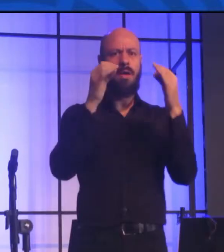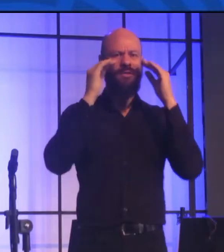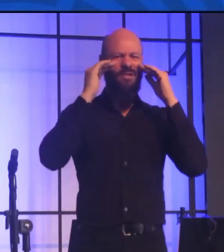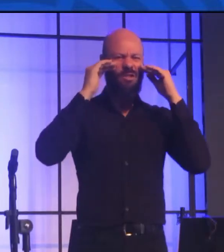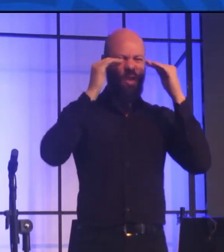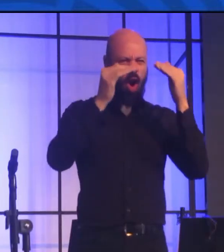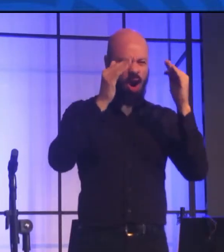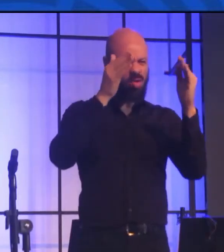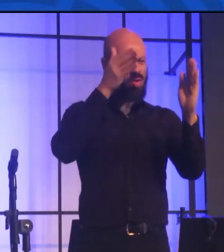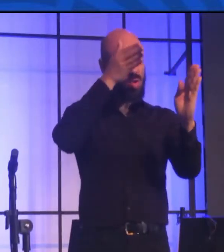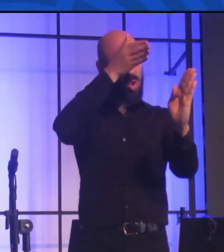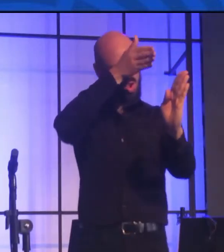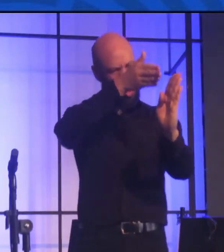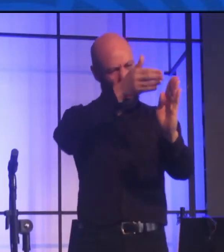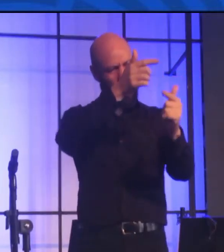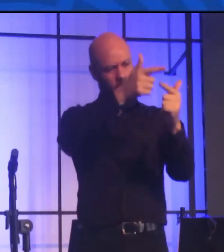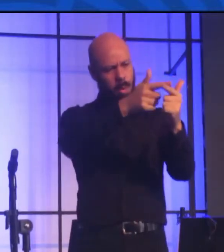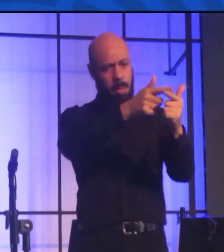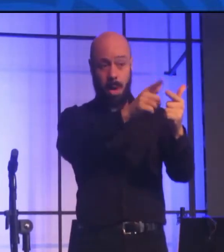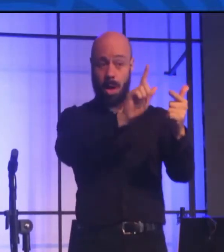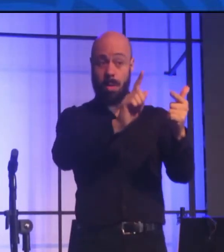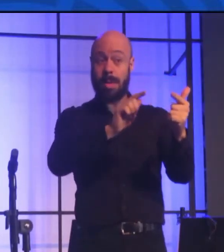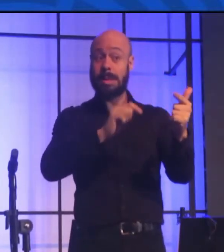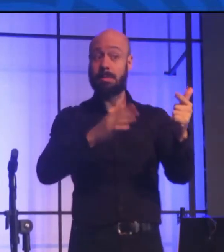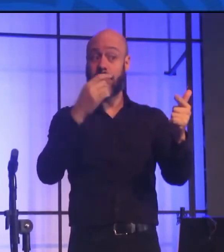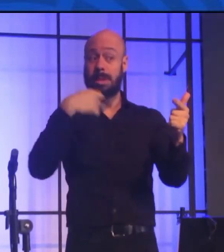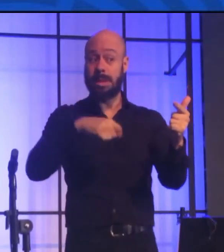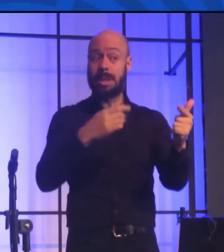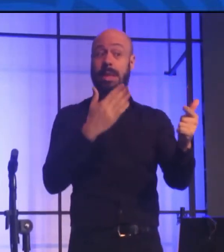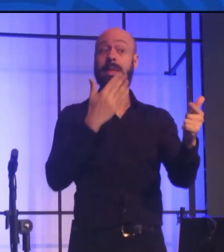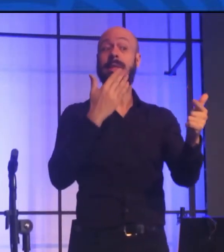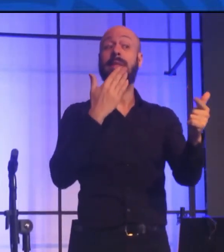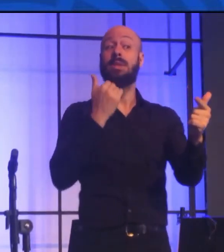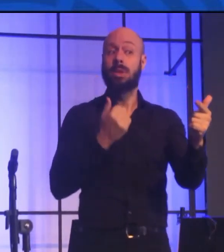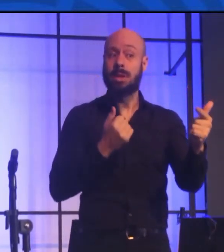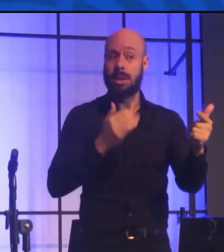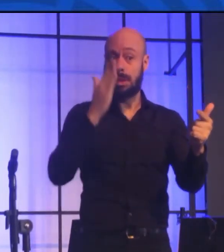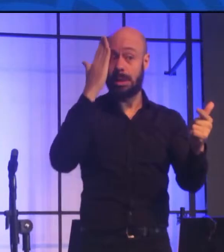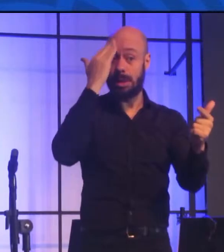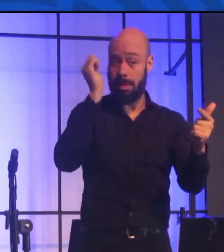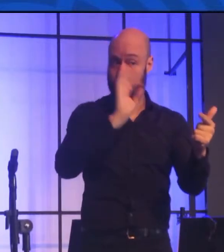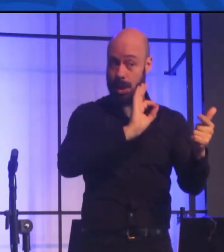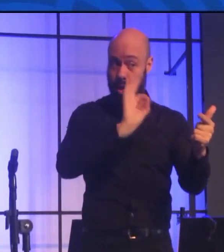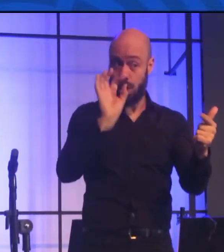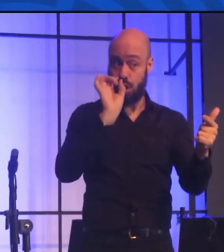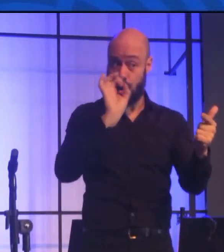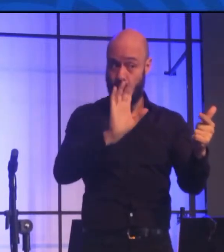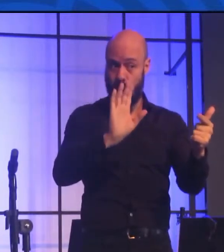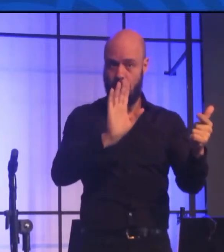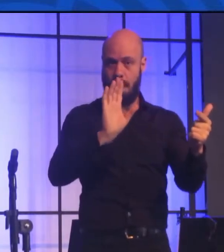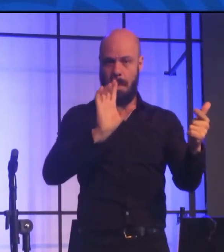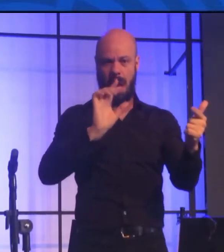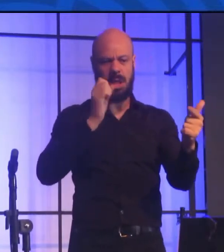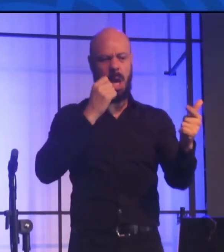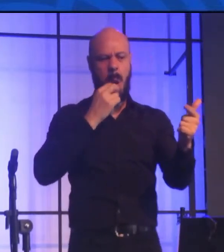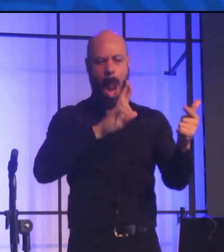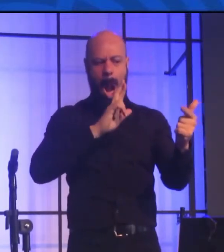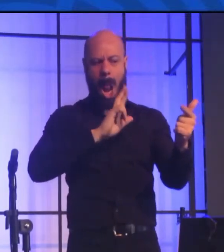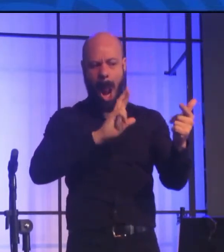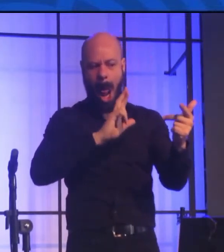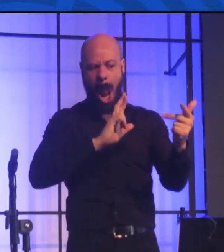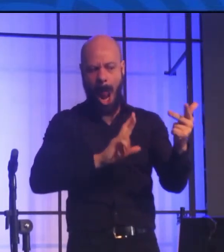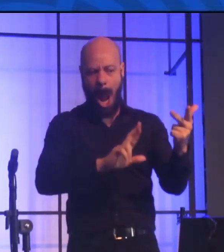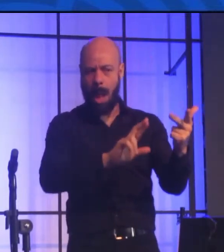e nós vamos ser tentados a reclamar. Quantos estão passando a sua